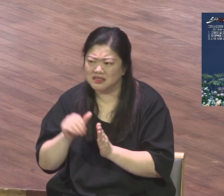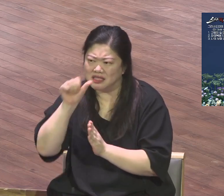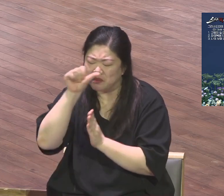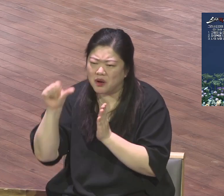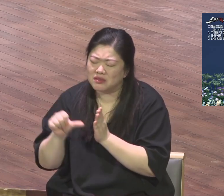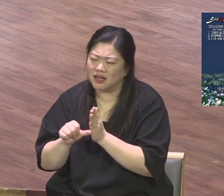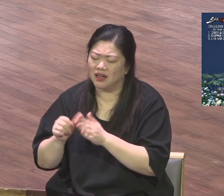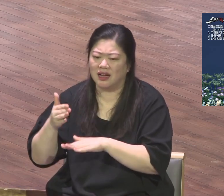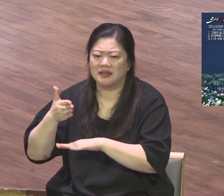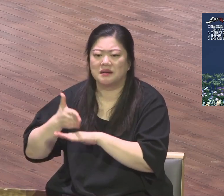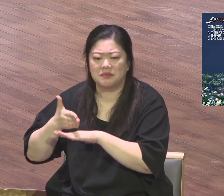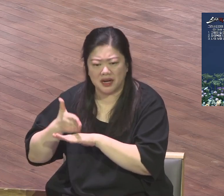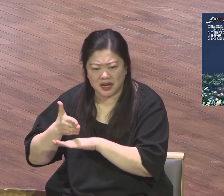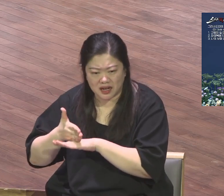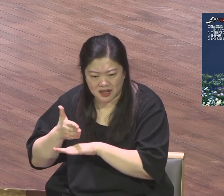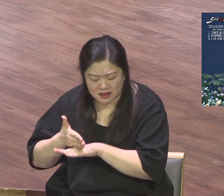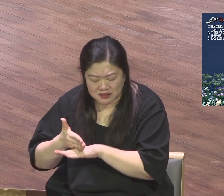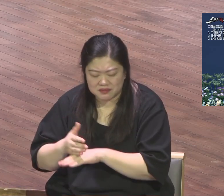그리고 미안하다.